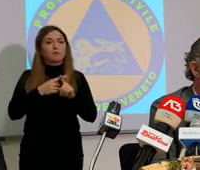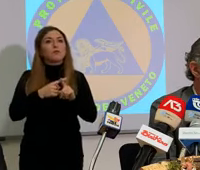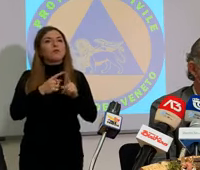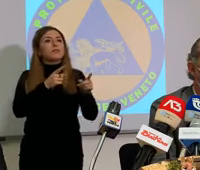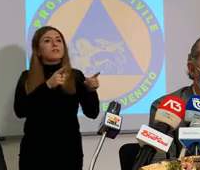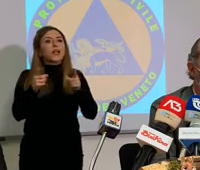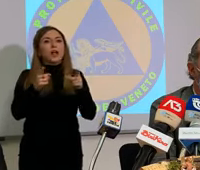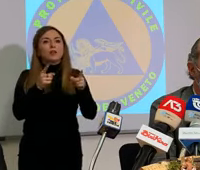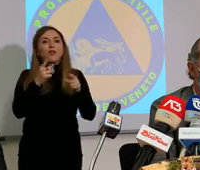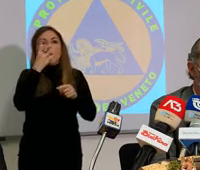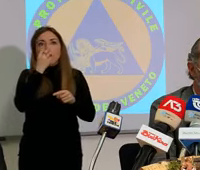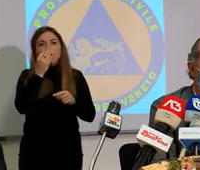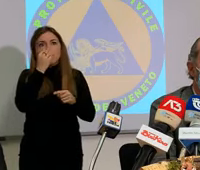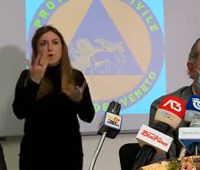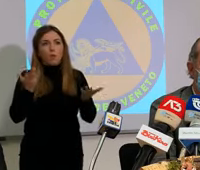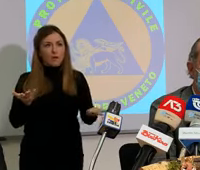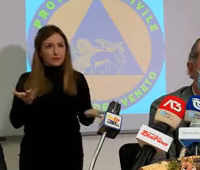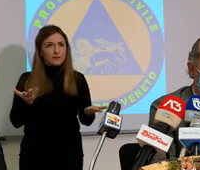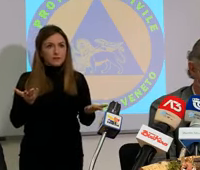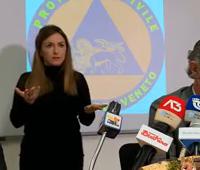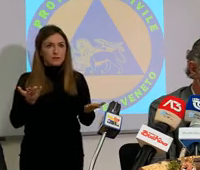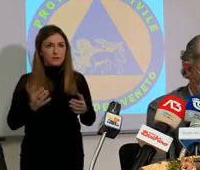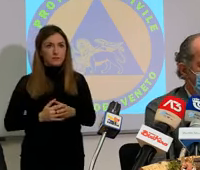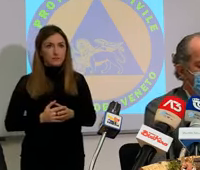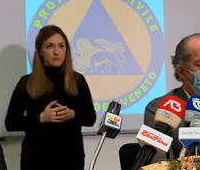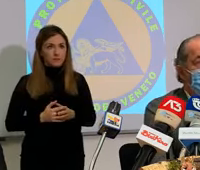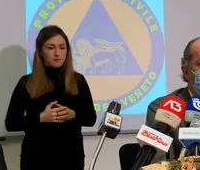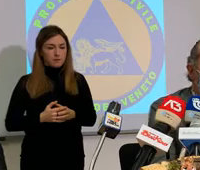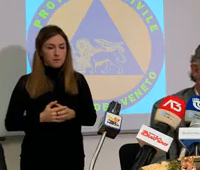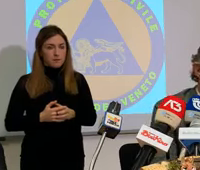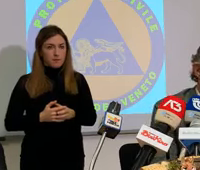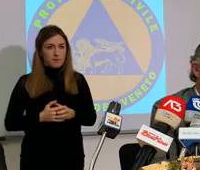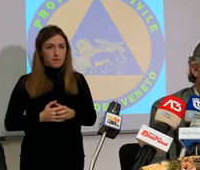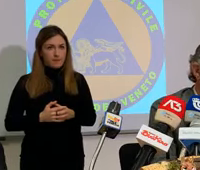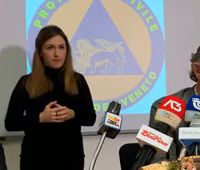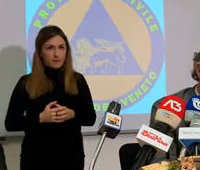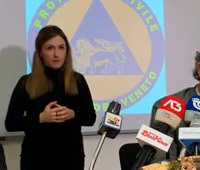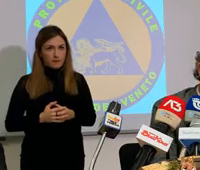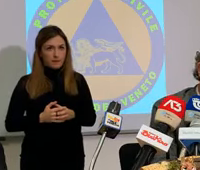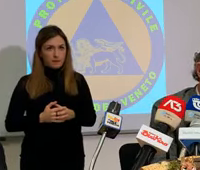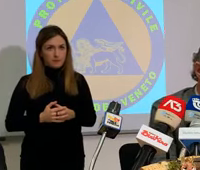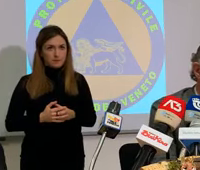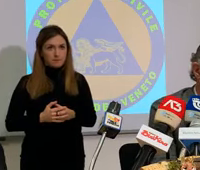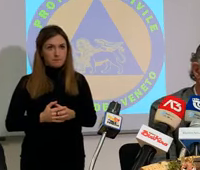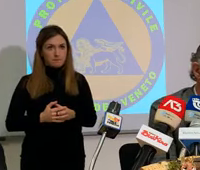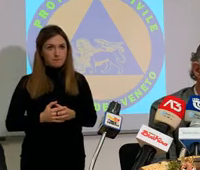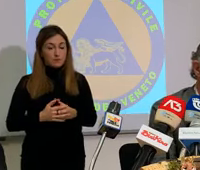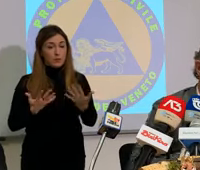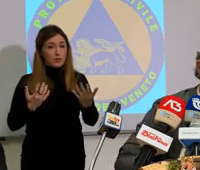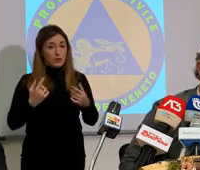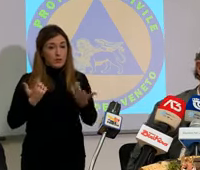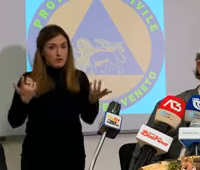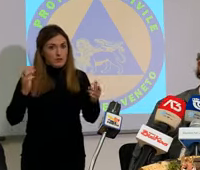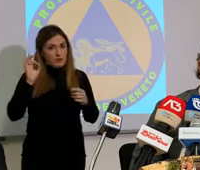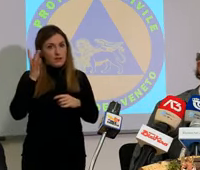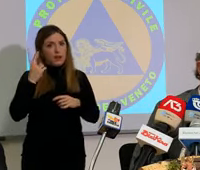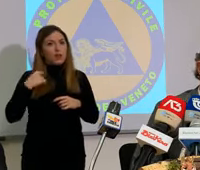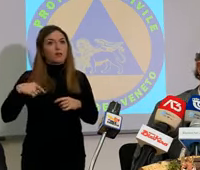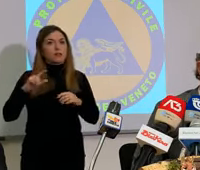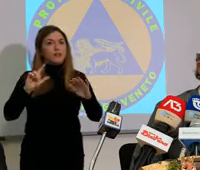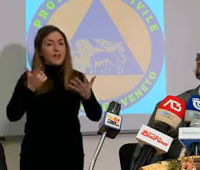quindi avremo anche tutto quello che sarà l'influenza voi capite che se noi arriviamo all'appuntamento del 7 giu del 7